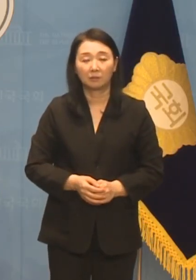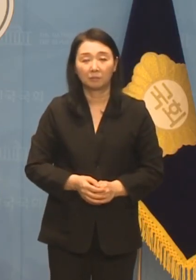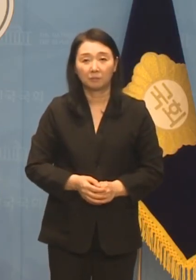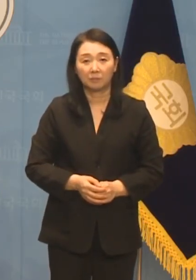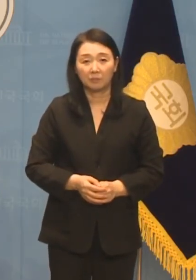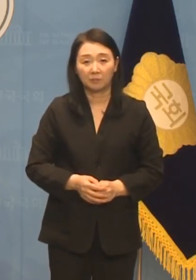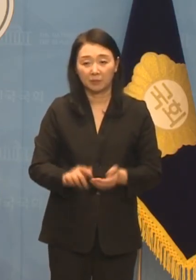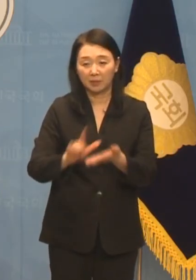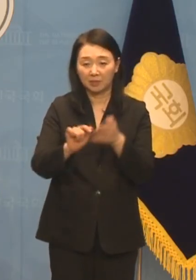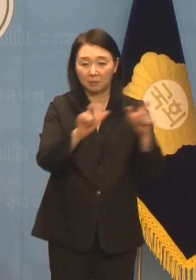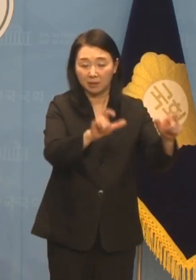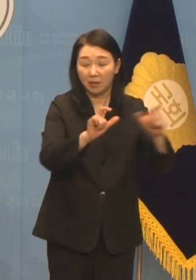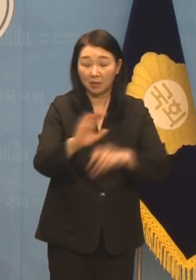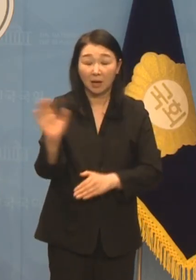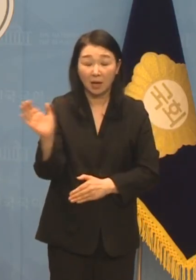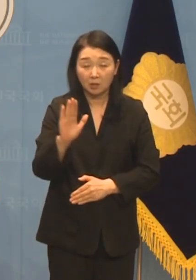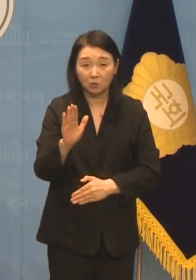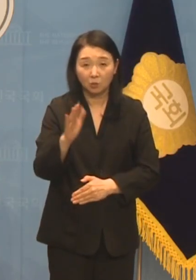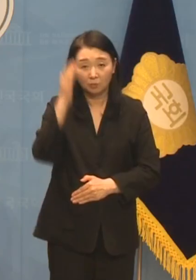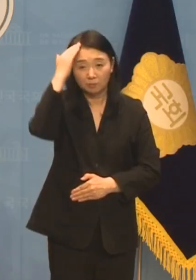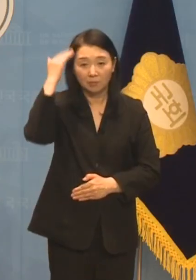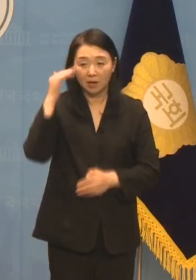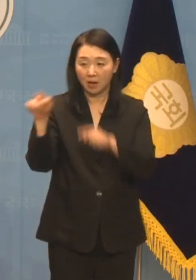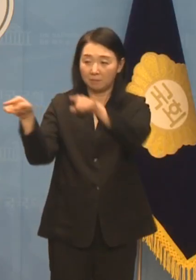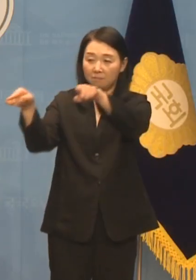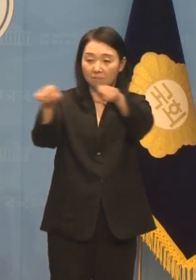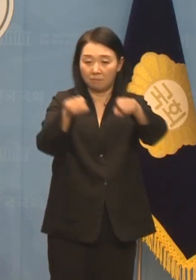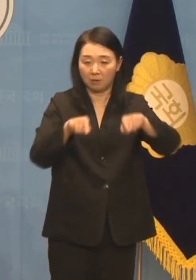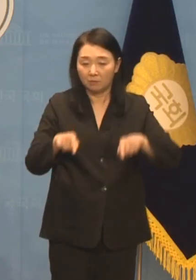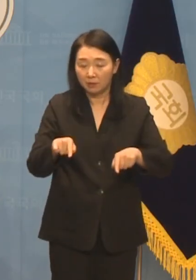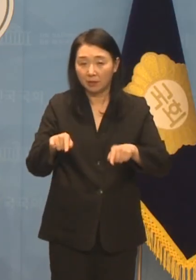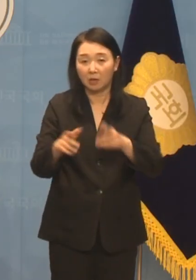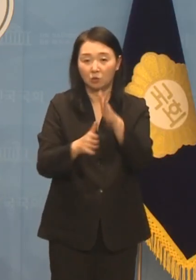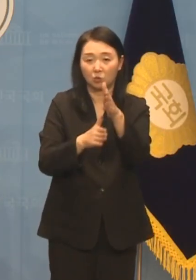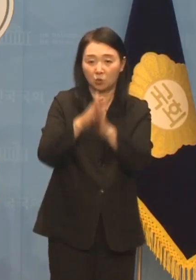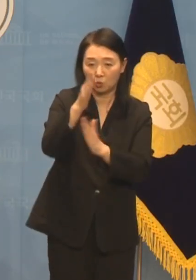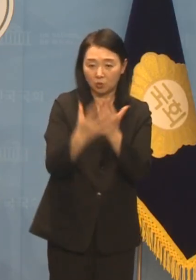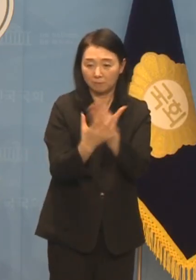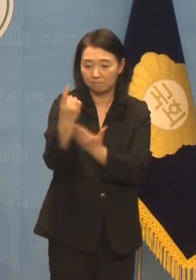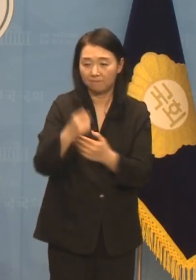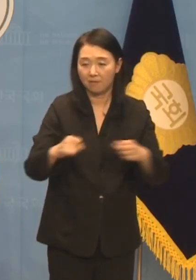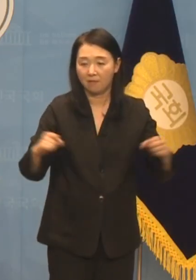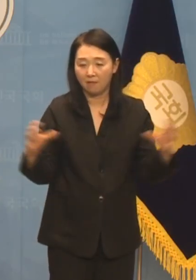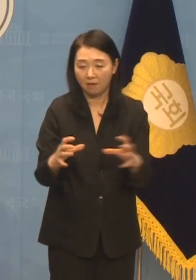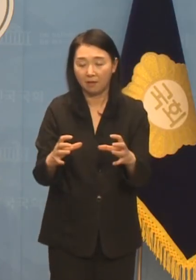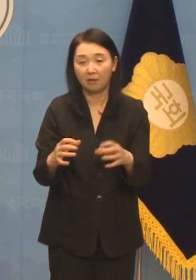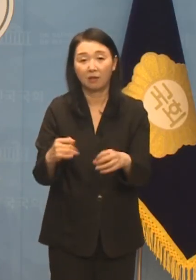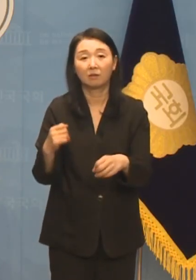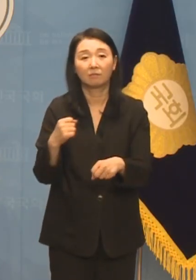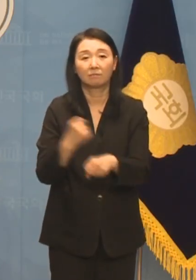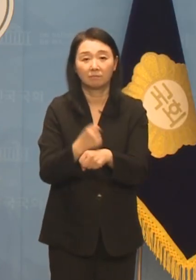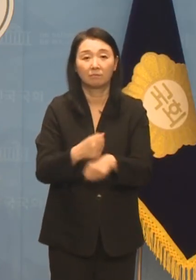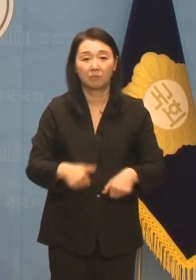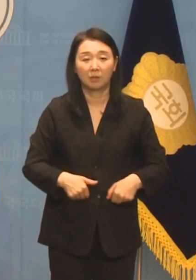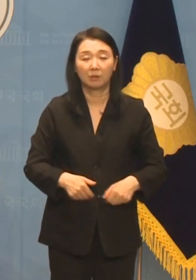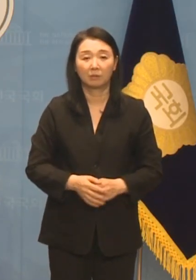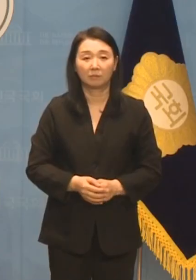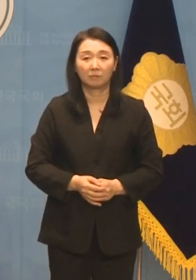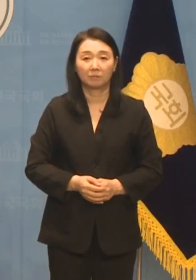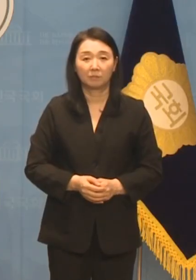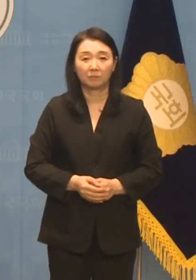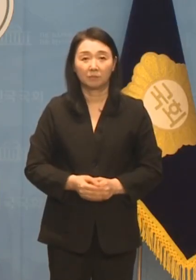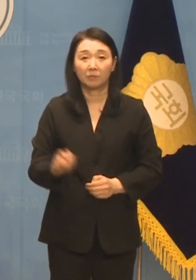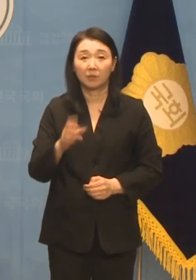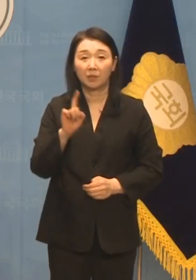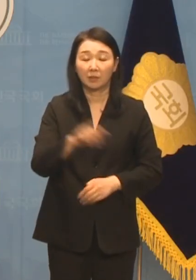지방시대를 넘어 한반도 전체가 한 도시국가로 다시 뛸 수 있게 해야 합니다. 다시